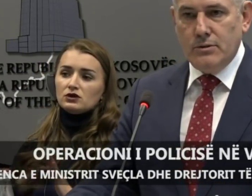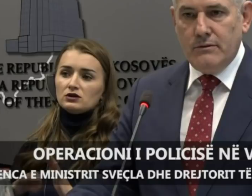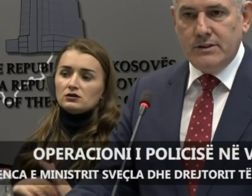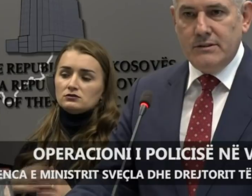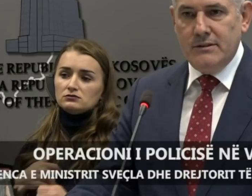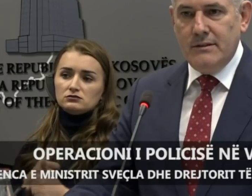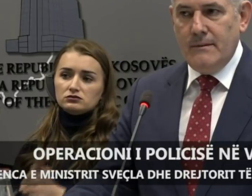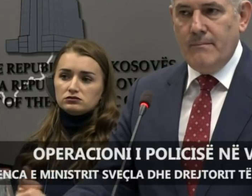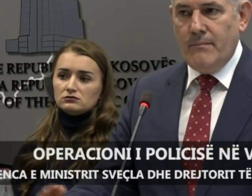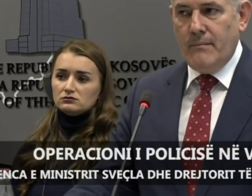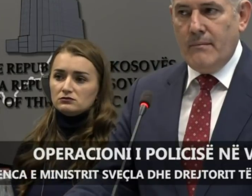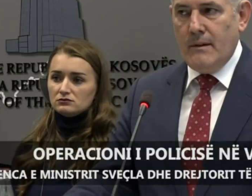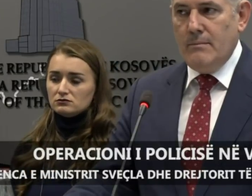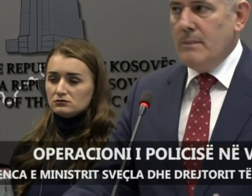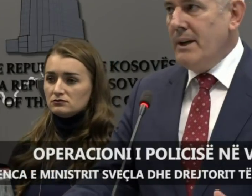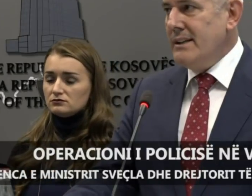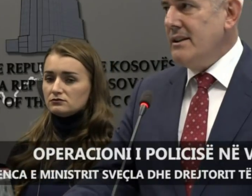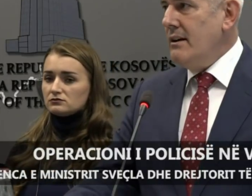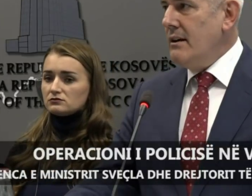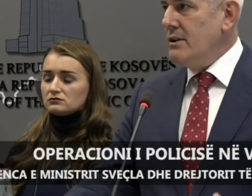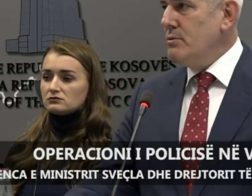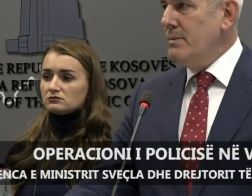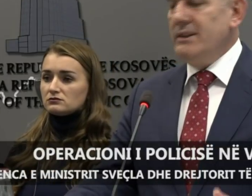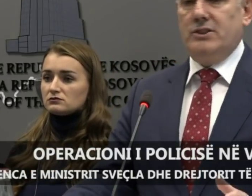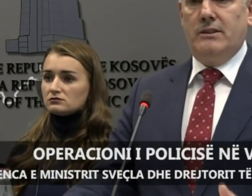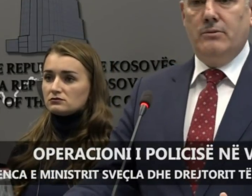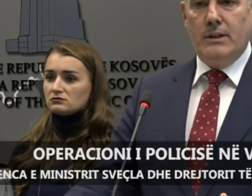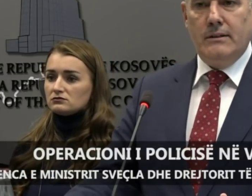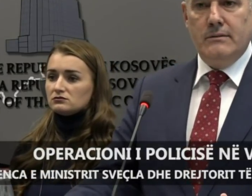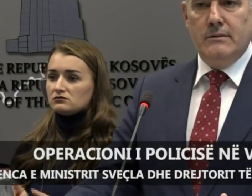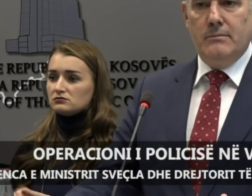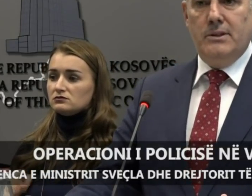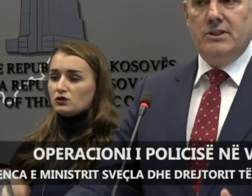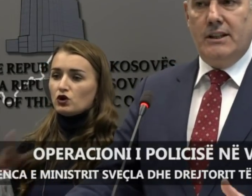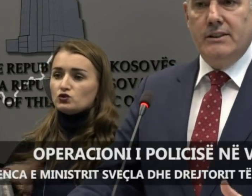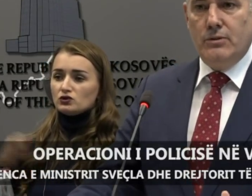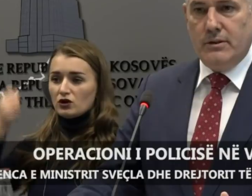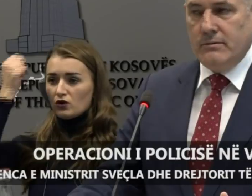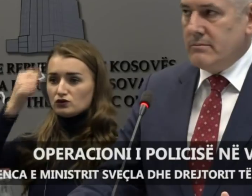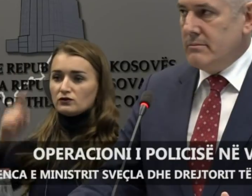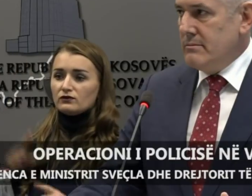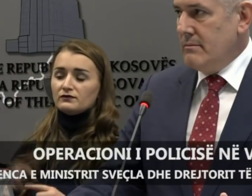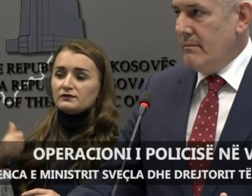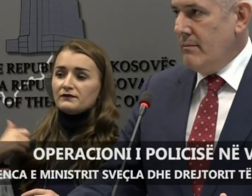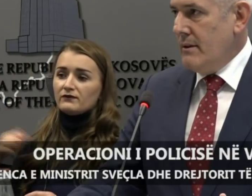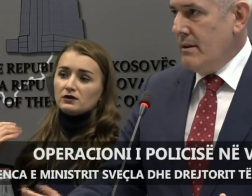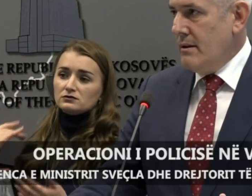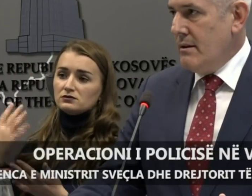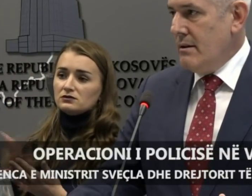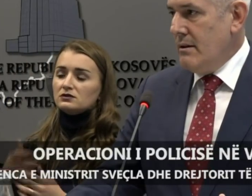Qytetarët e Kosovës me breza e në angazhu për një shtetë tyre, për një shtetë ligjorë.